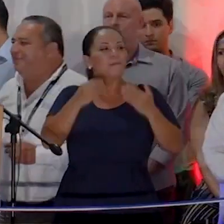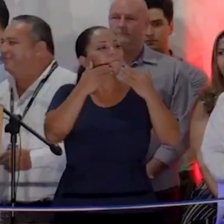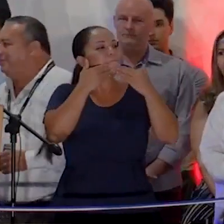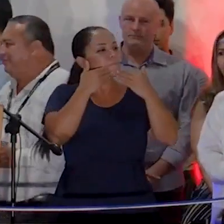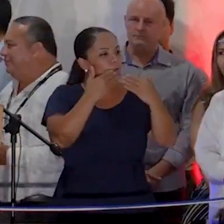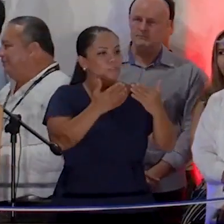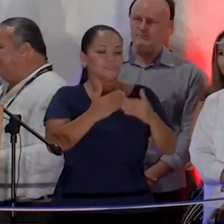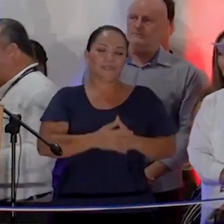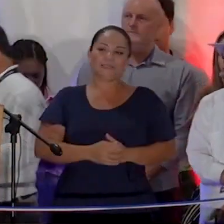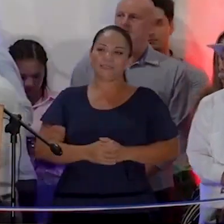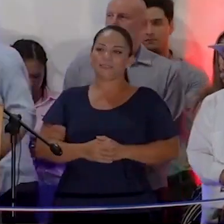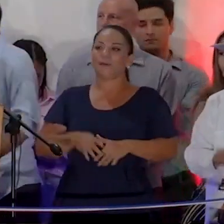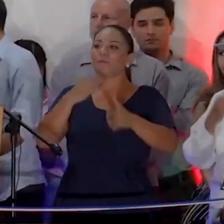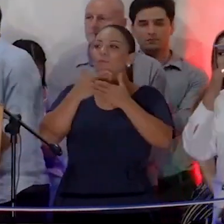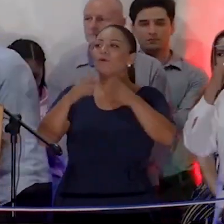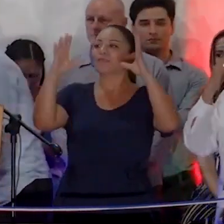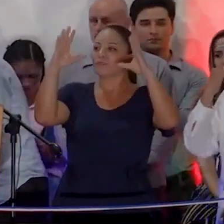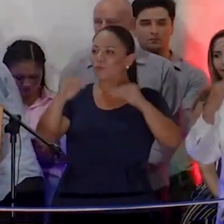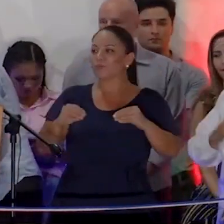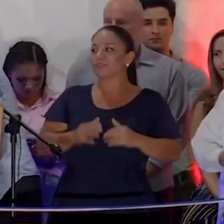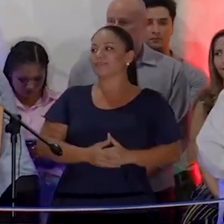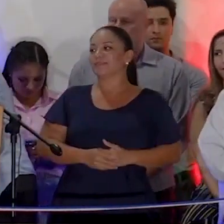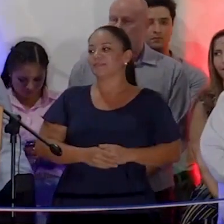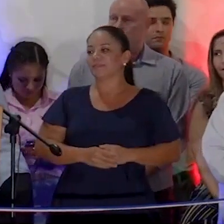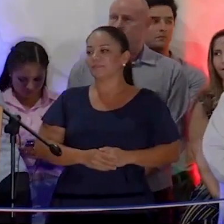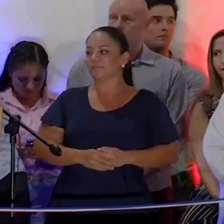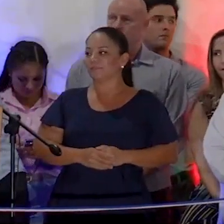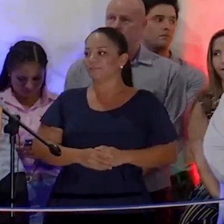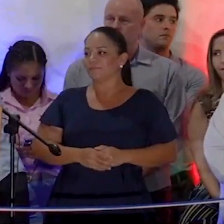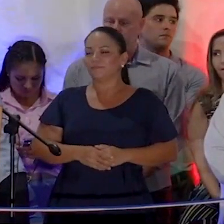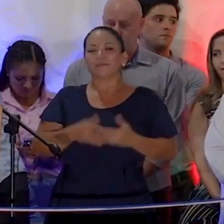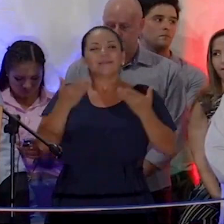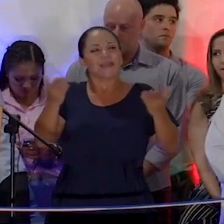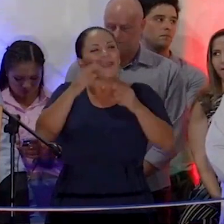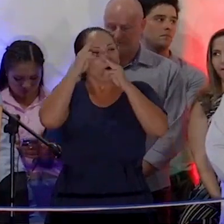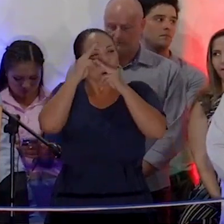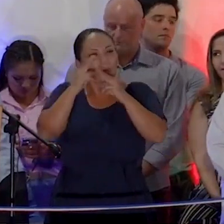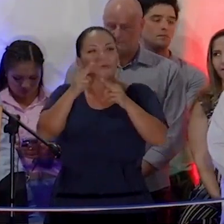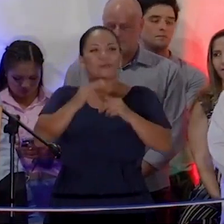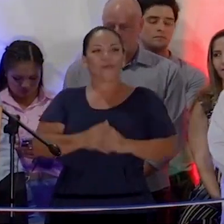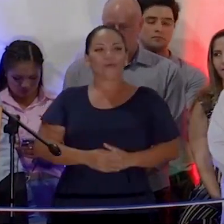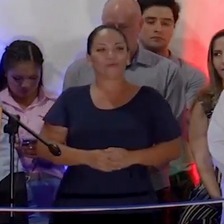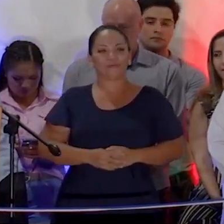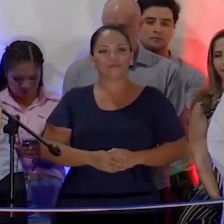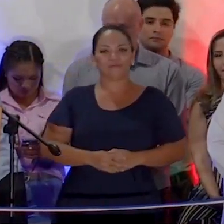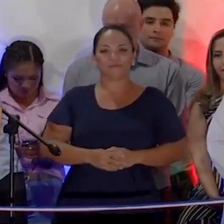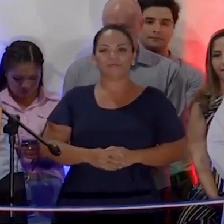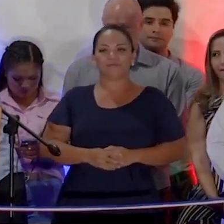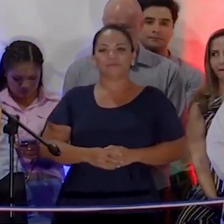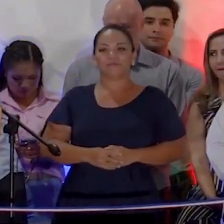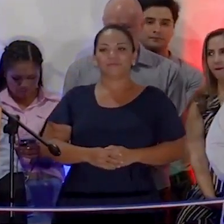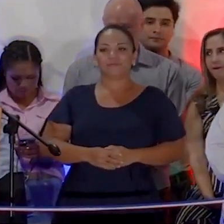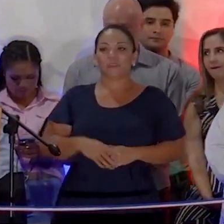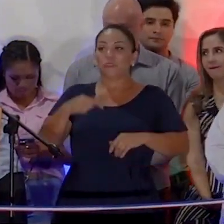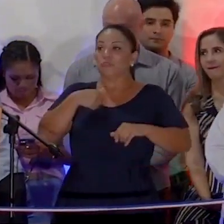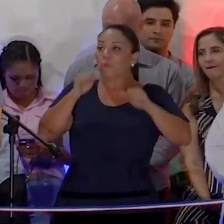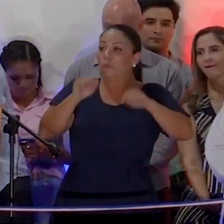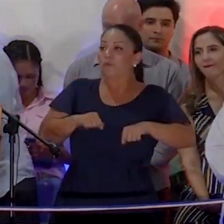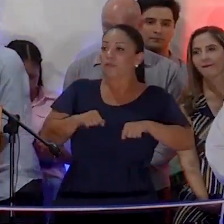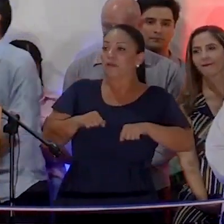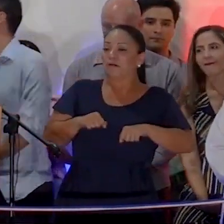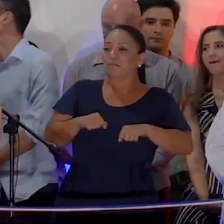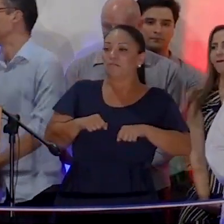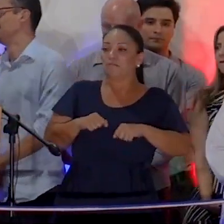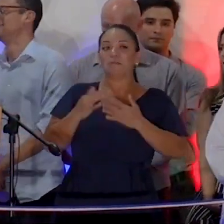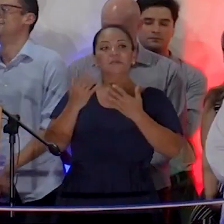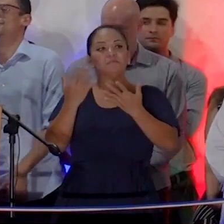Muchas gracias. Muy buenas noches. Qué honor. Podría haber esperado un